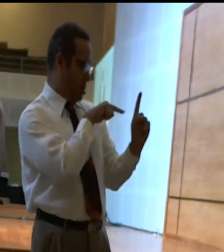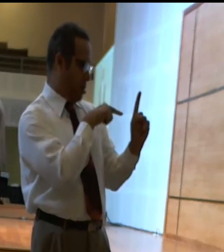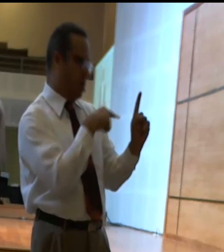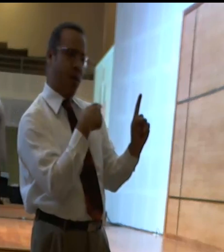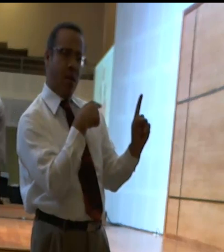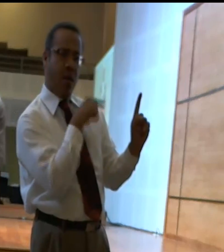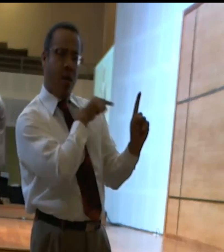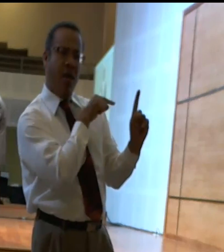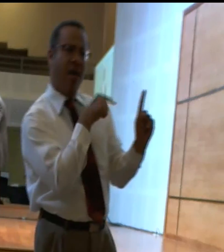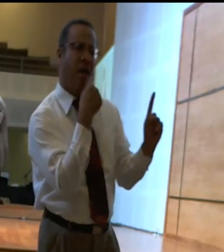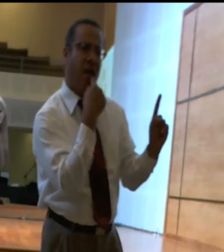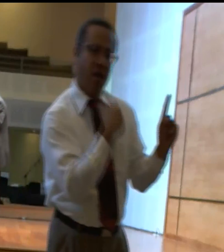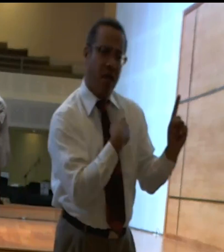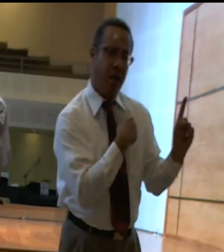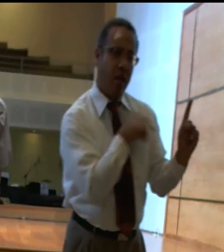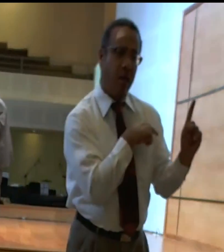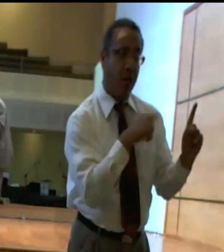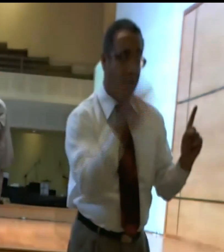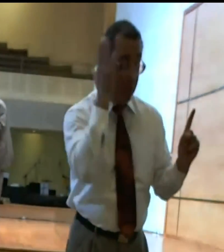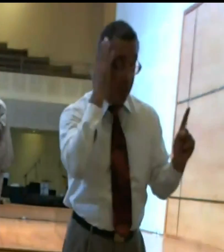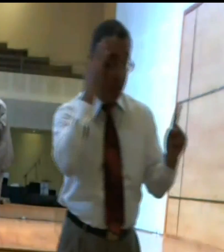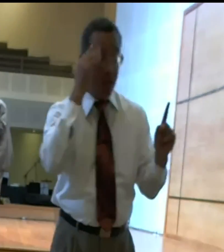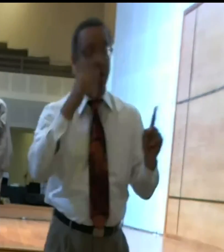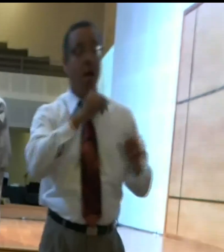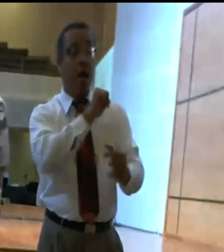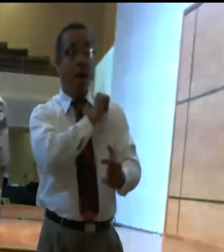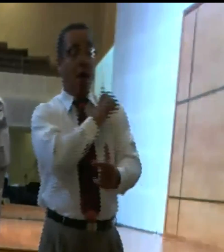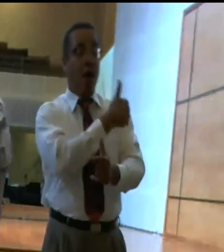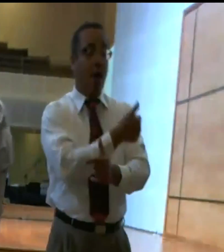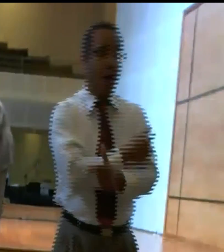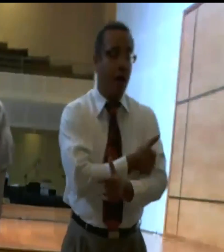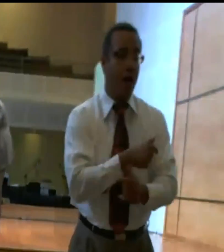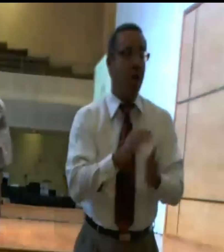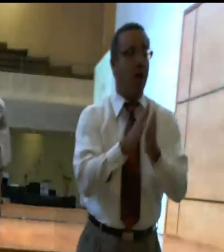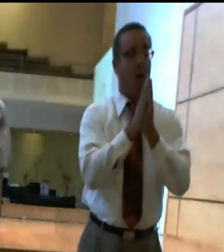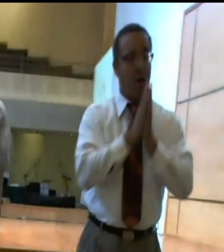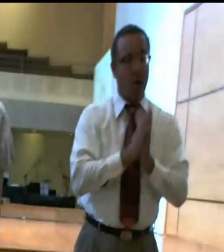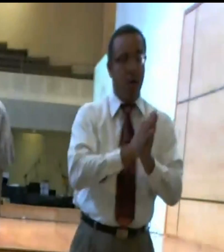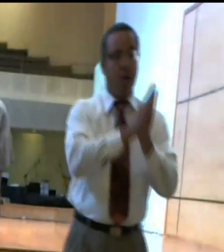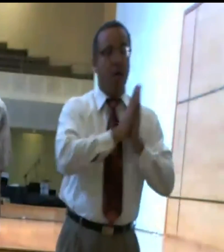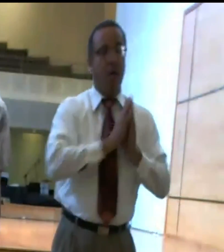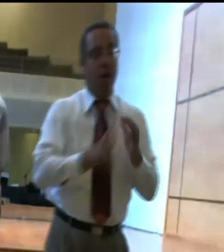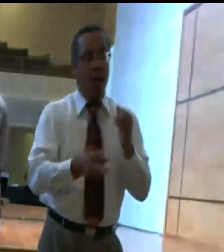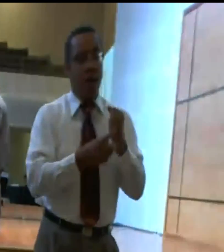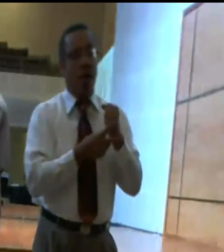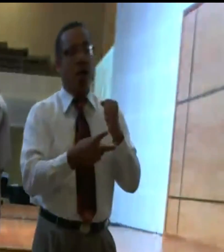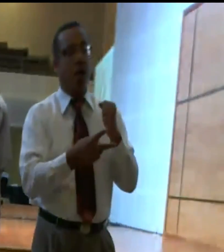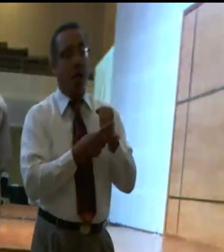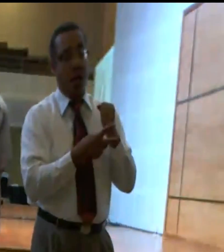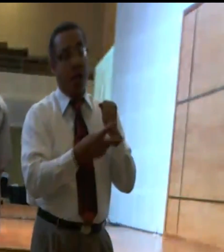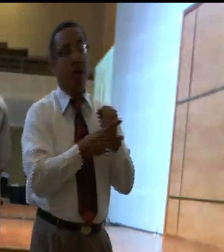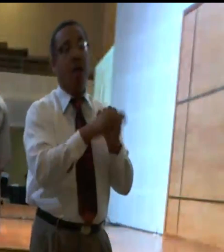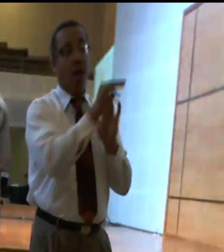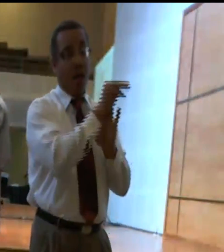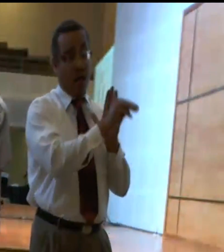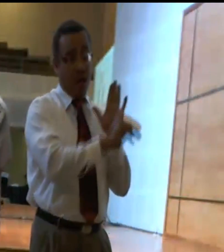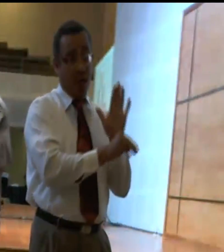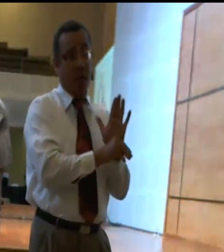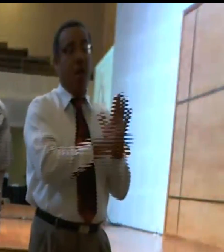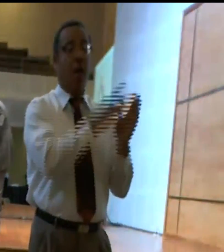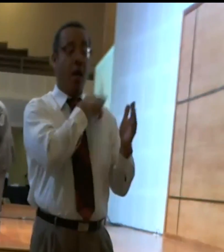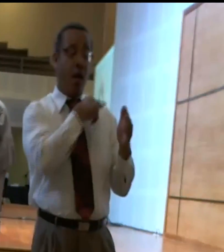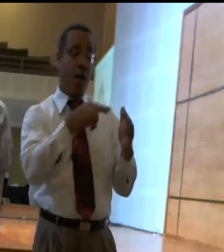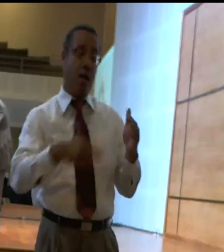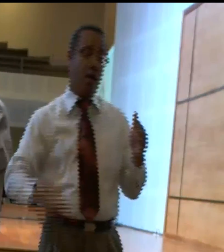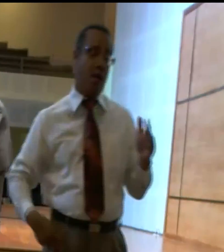lidiar con aquellos que están en autoridad. Versículo 2: te aconsejo que guardes el mandamiento del rey y